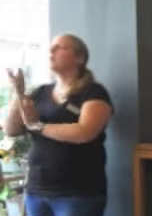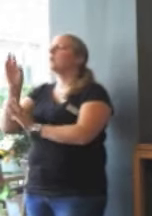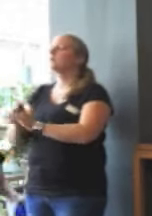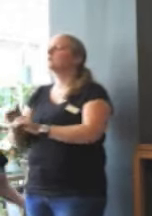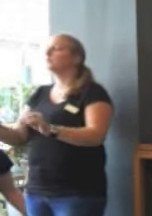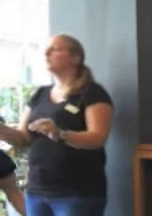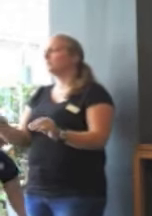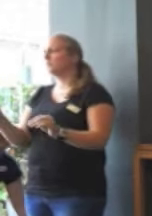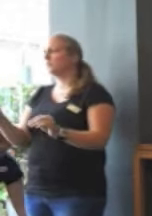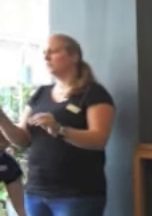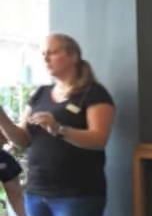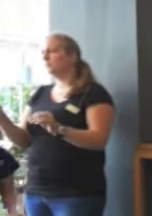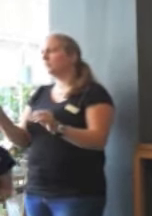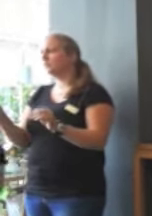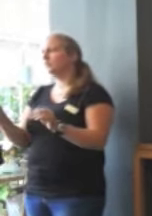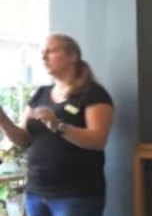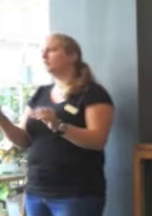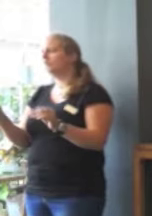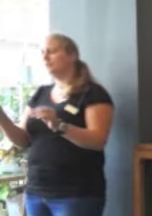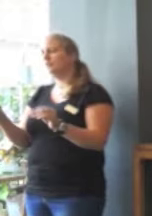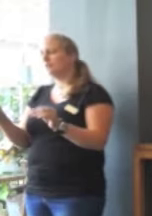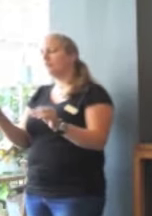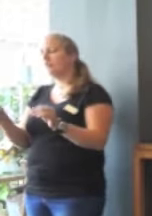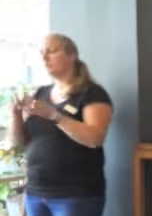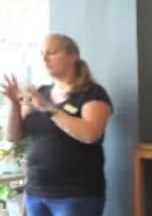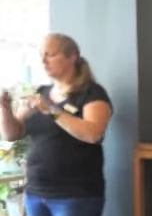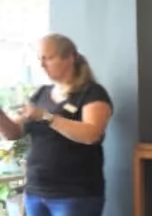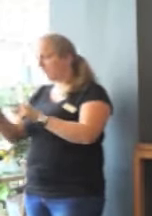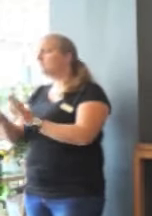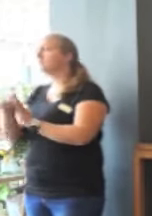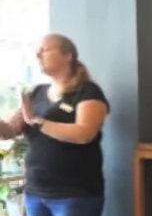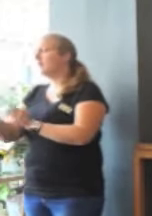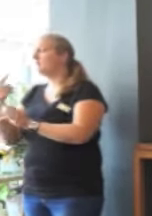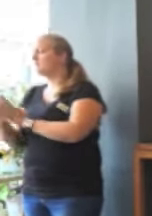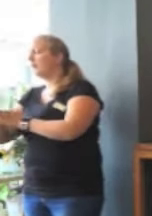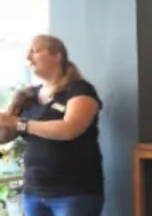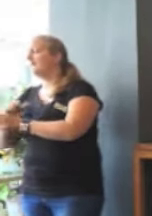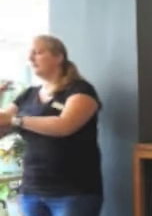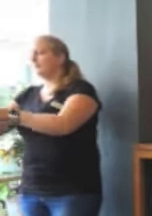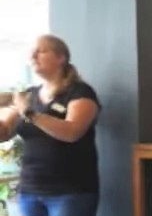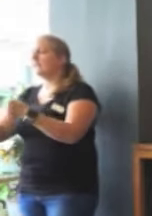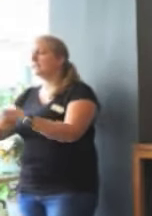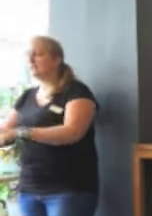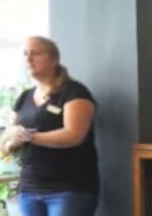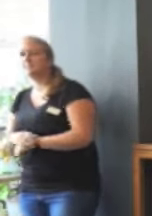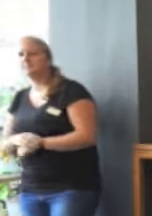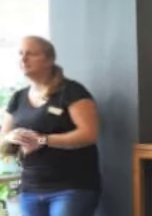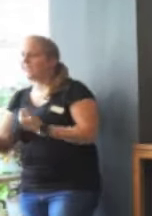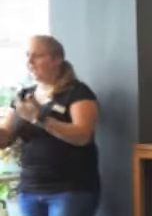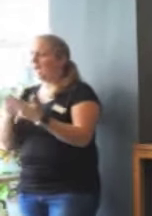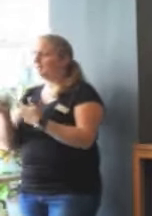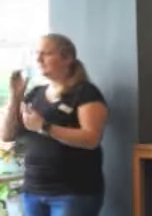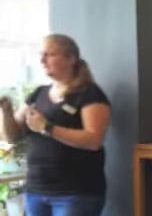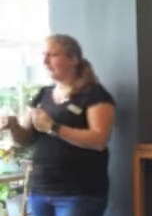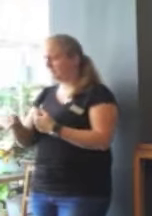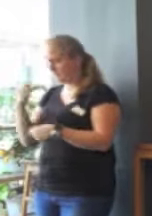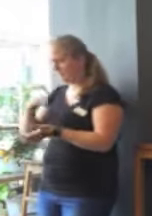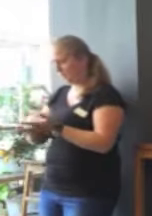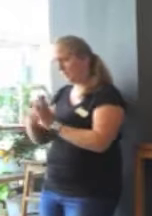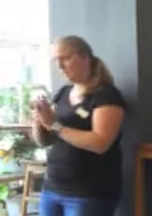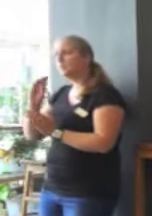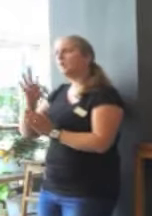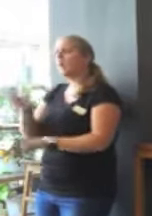allt kommit verksamheten till godo. Nu är Arbetssamprojektet inne på sitt